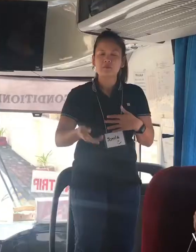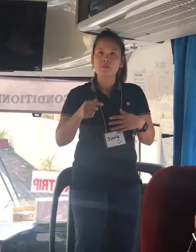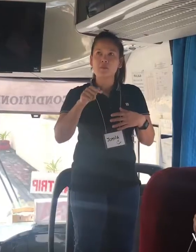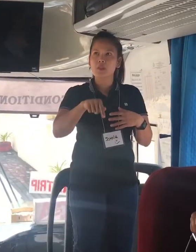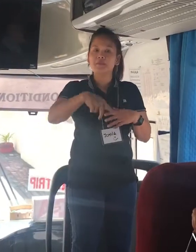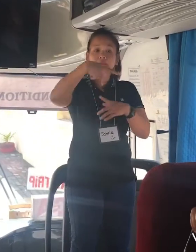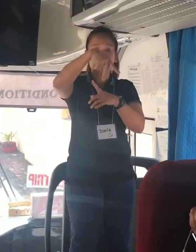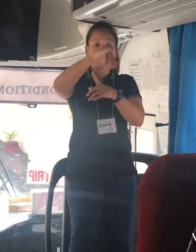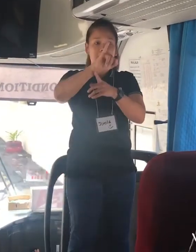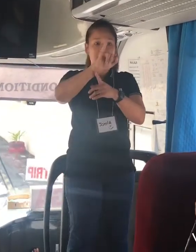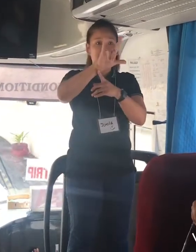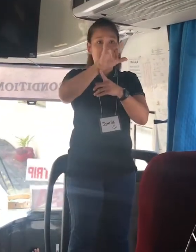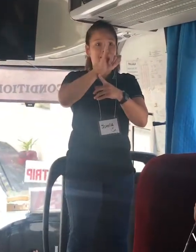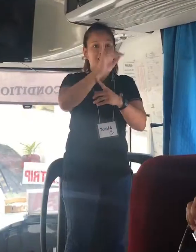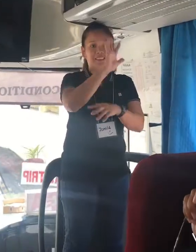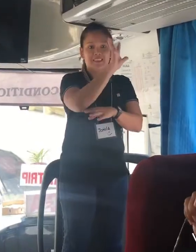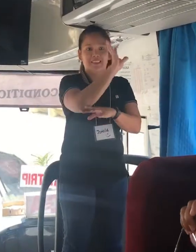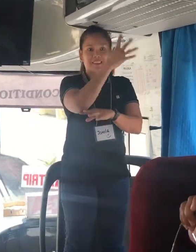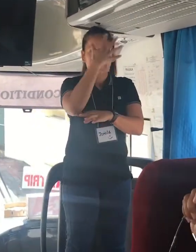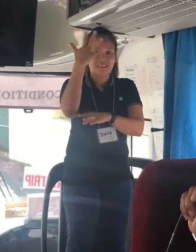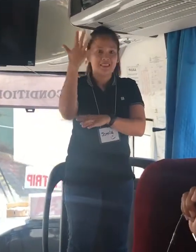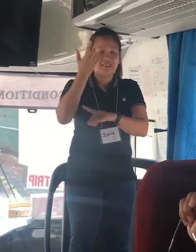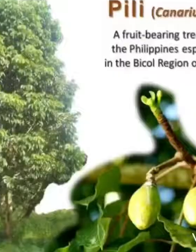shell ay ginagawang sandok.